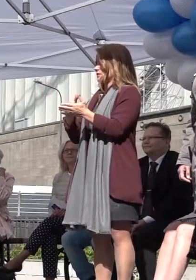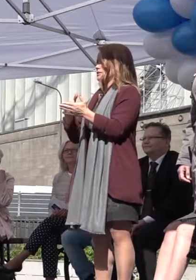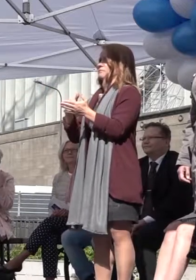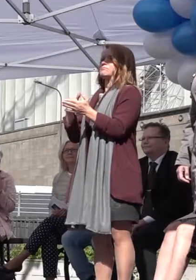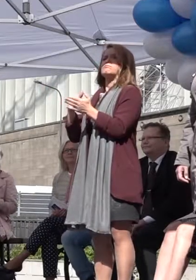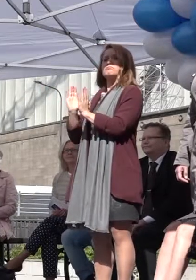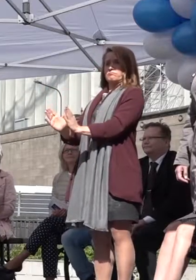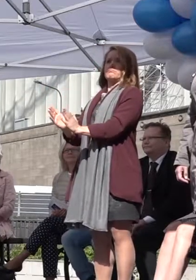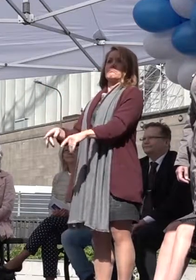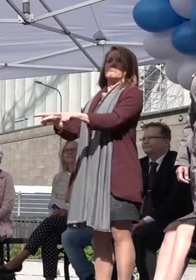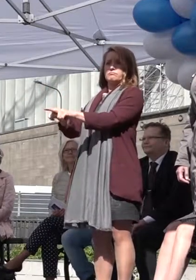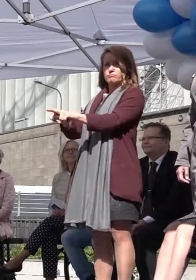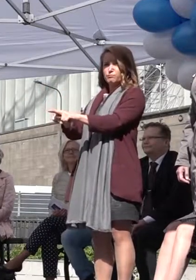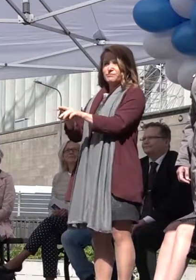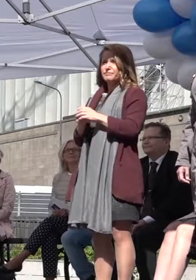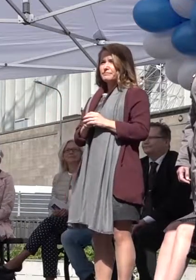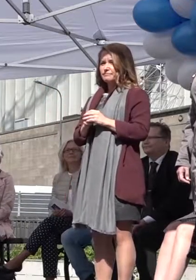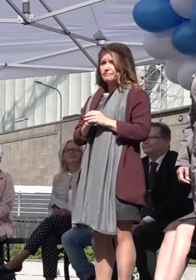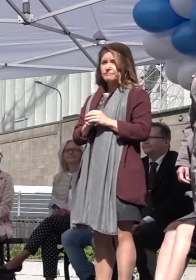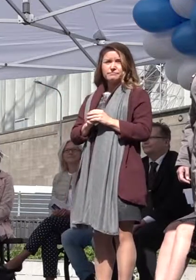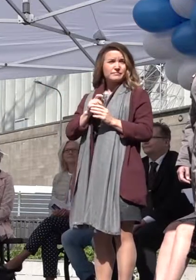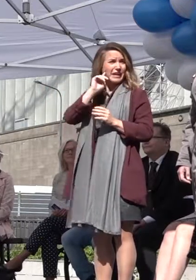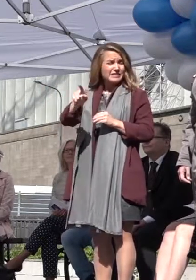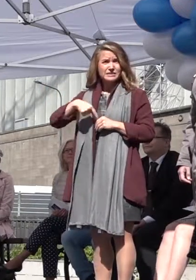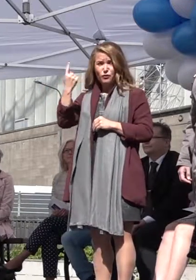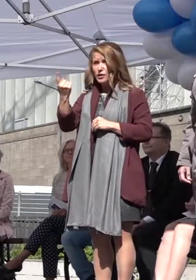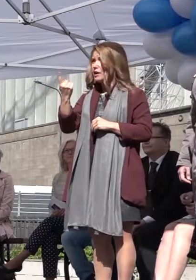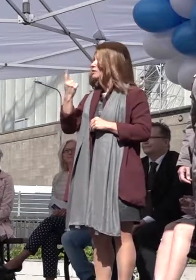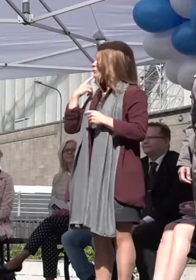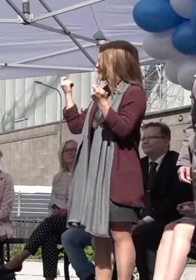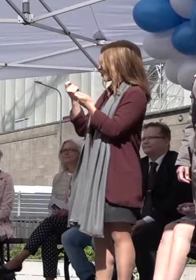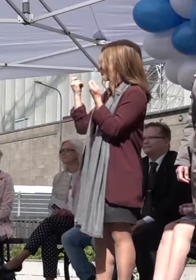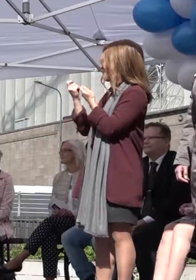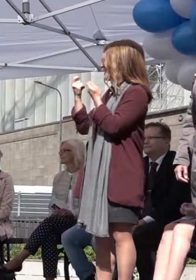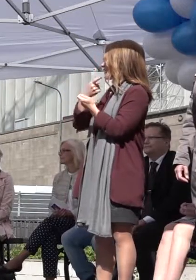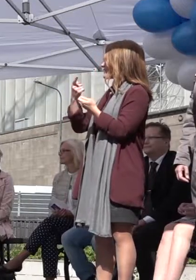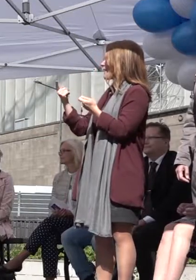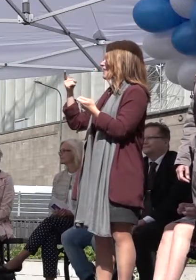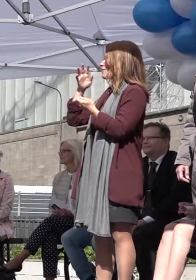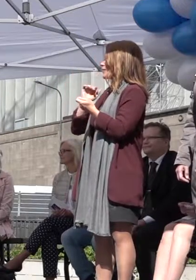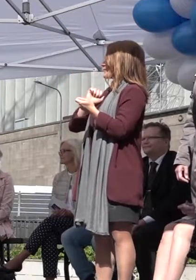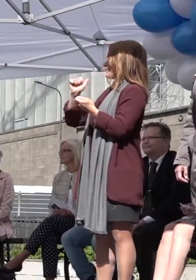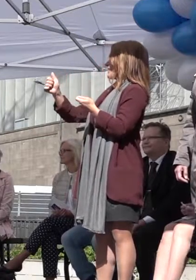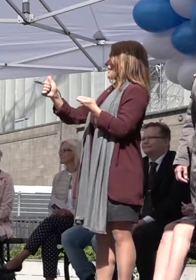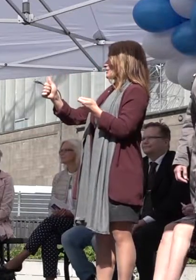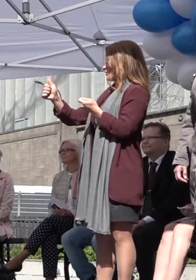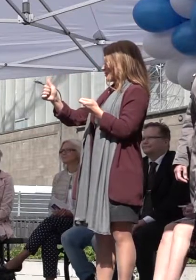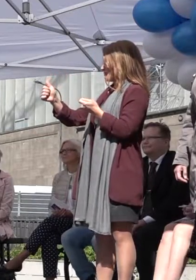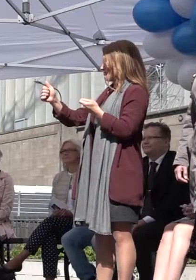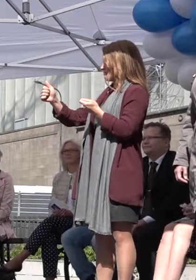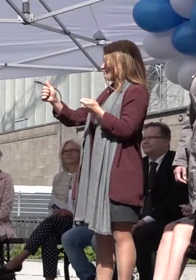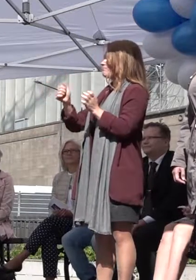kiinni. Ensi vuonna Suomi juhlistaa sitten 100 vuoden itsenäisyyttä, ja